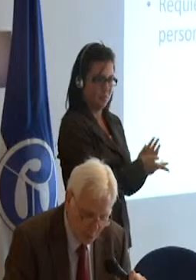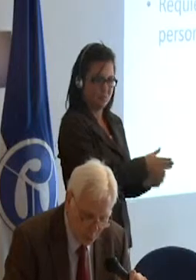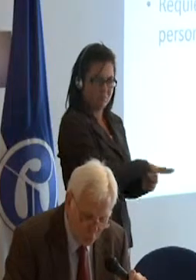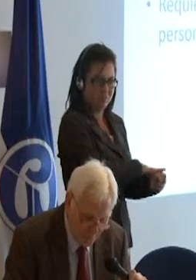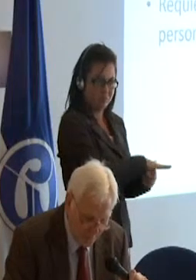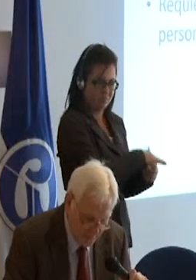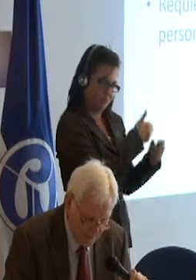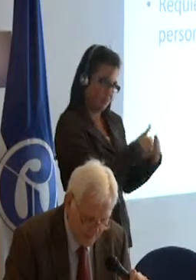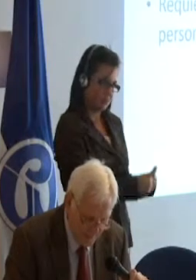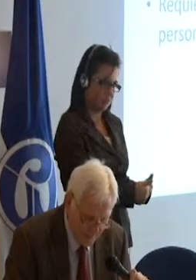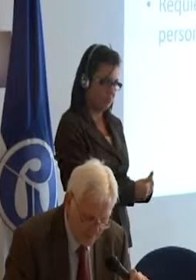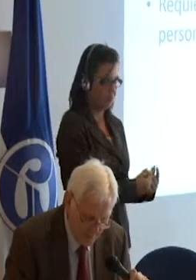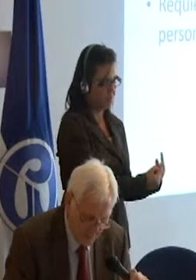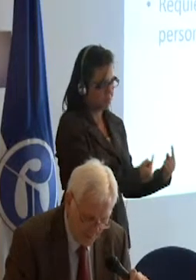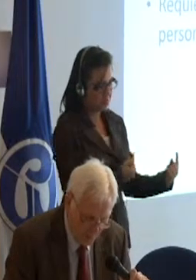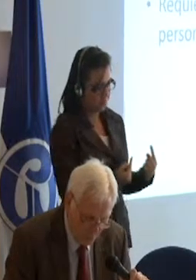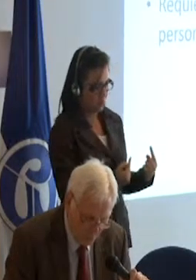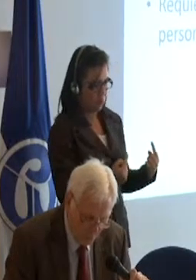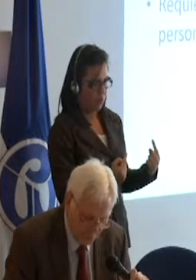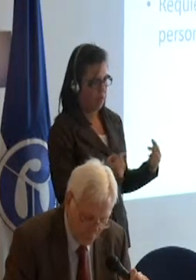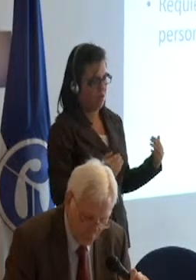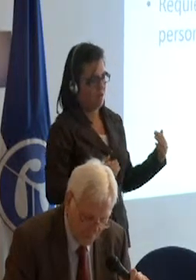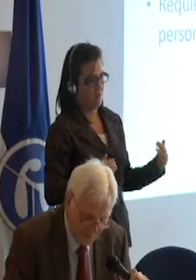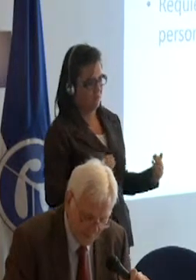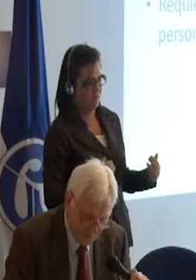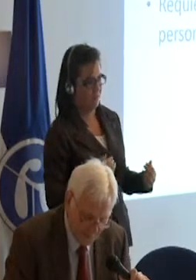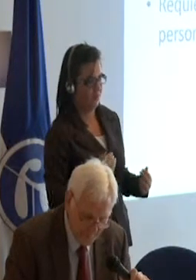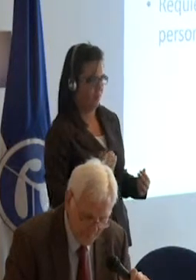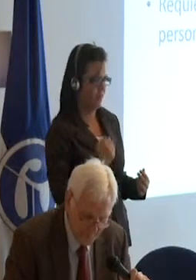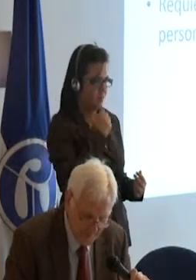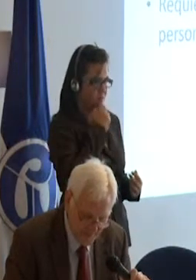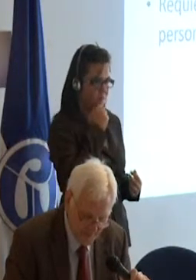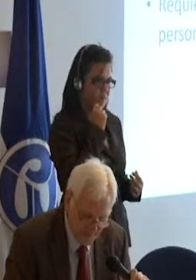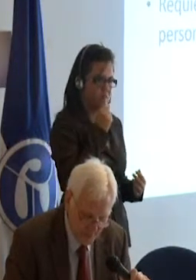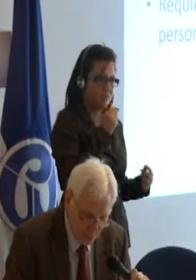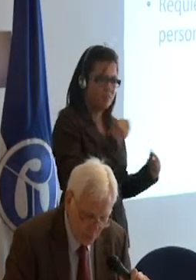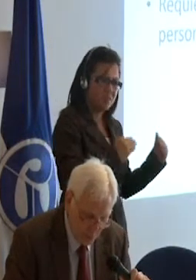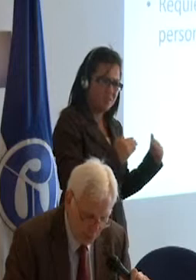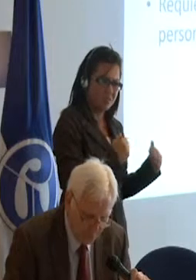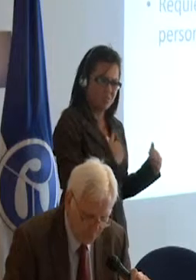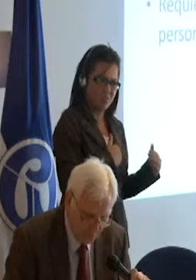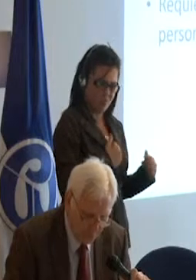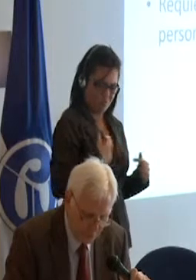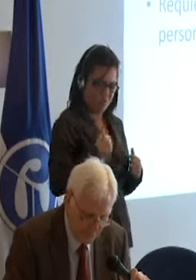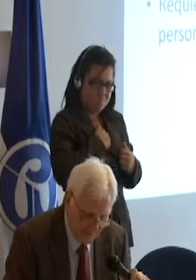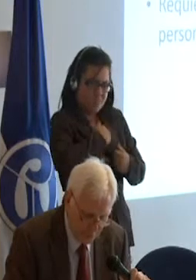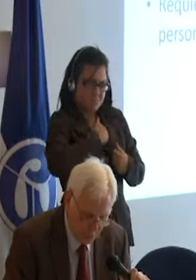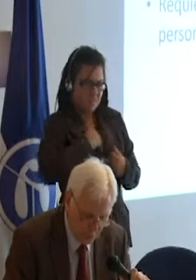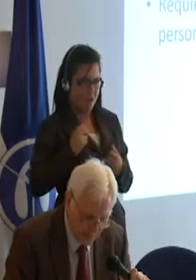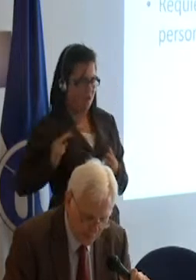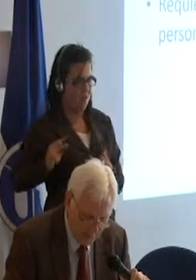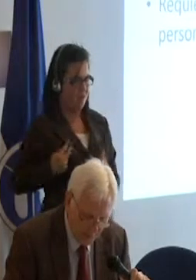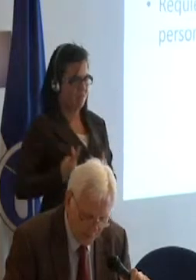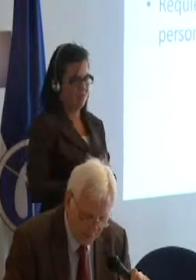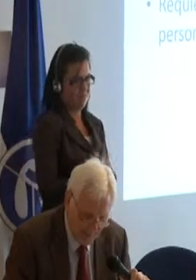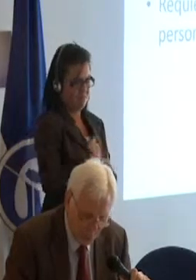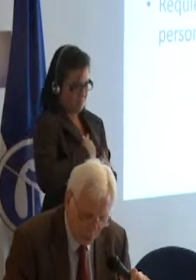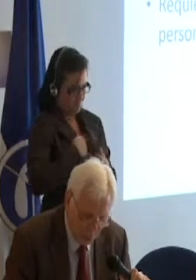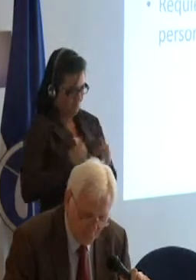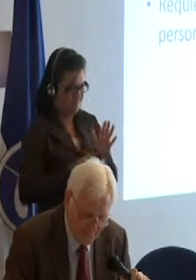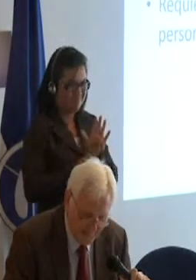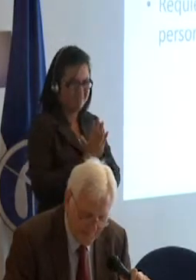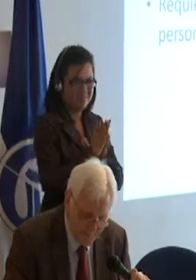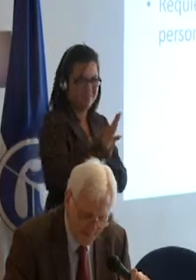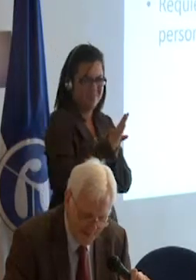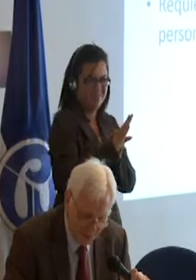me permitió medir a estos estudiantes, me hizo evolucionar mucho, progresar mucho. Pienso